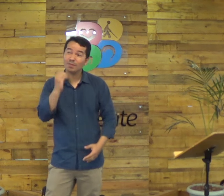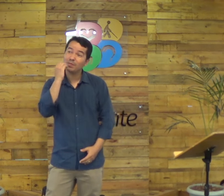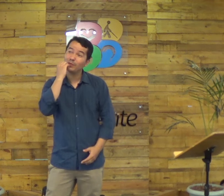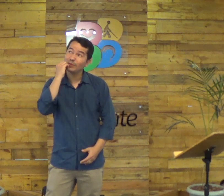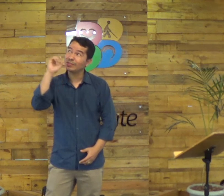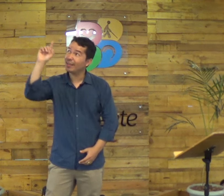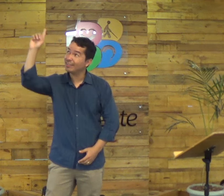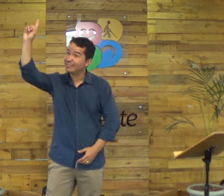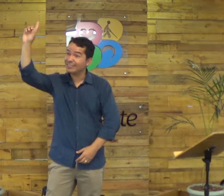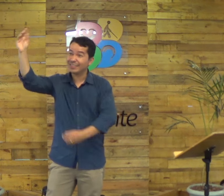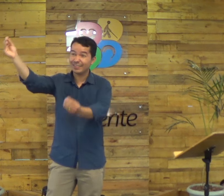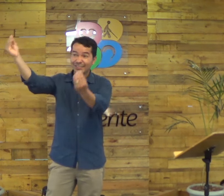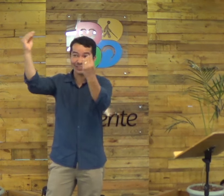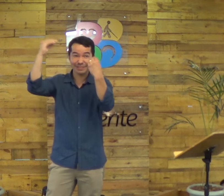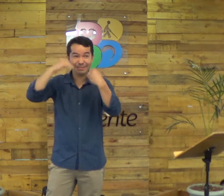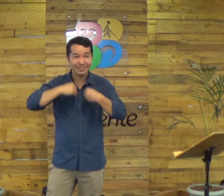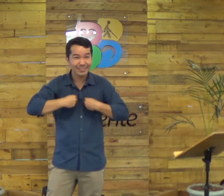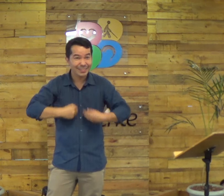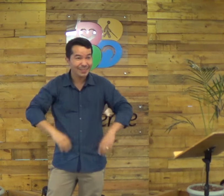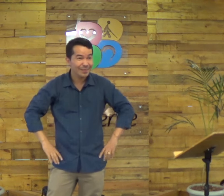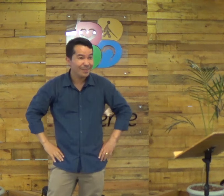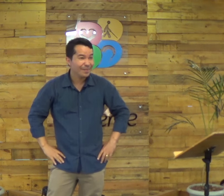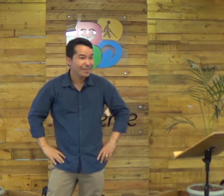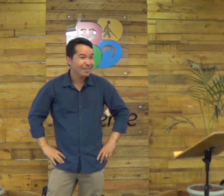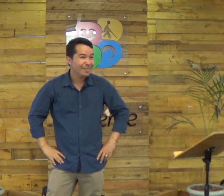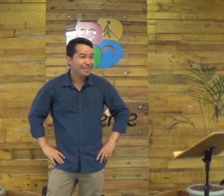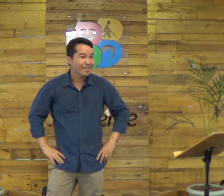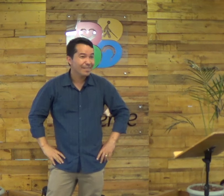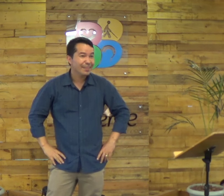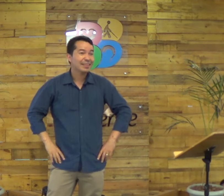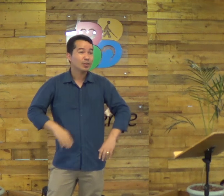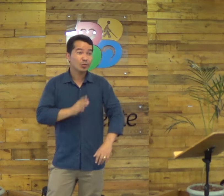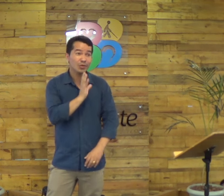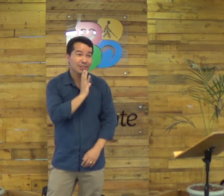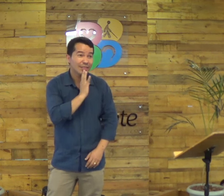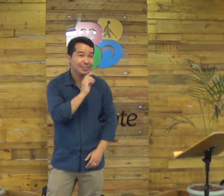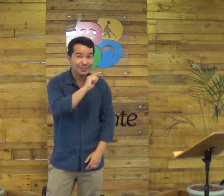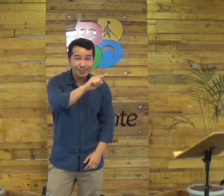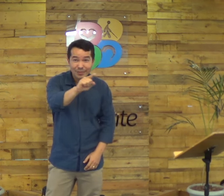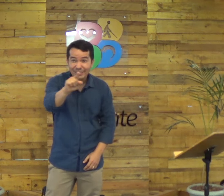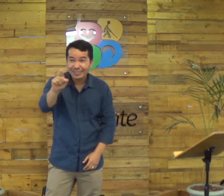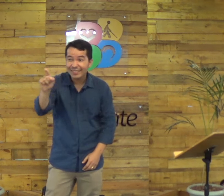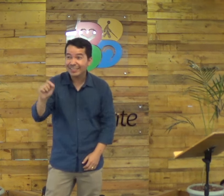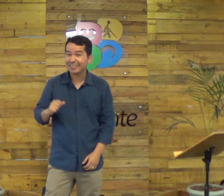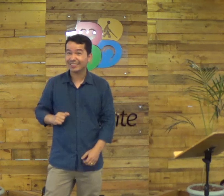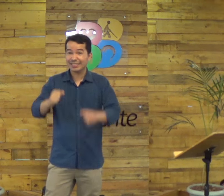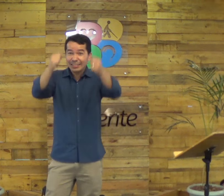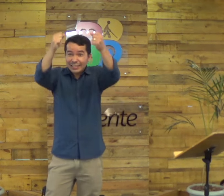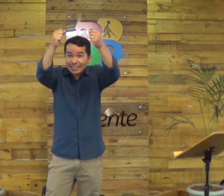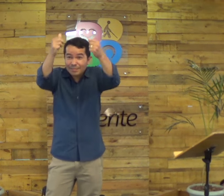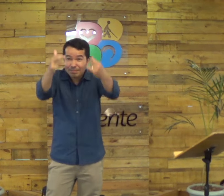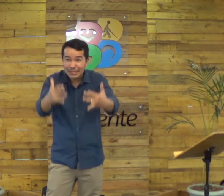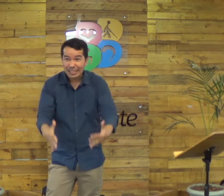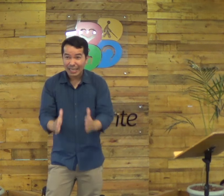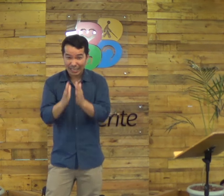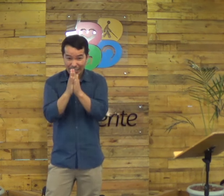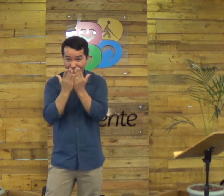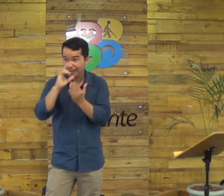eu ia perder, a oportunidade que Deus estava me lembrando, de conhecer cada um de vocês, de